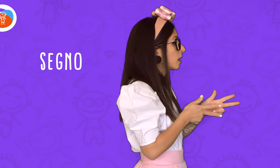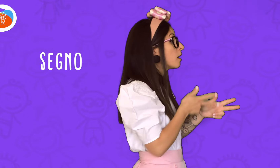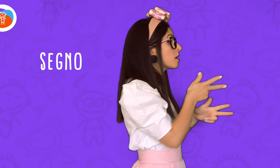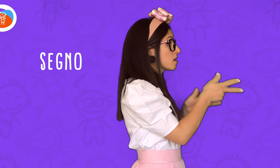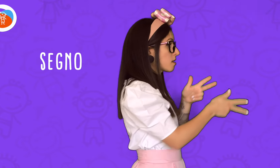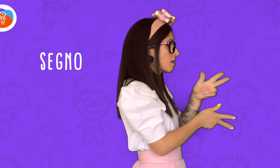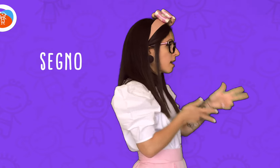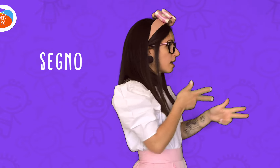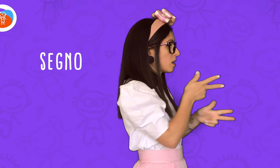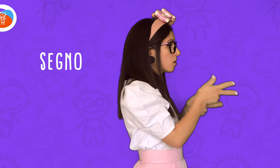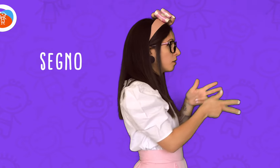Segno